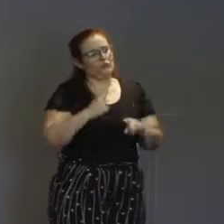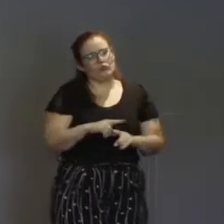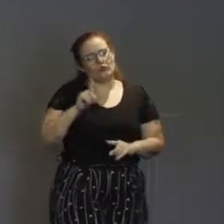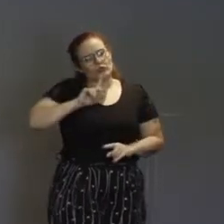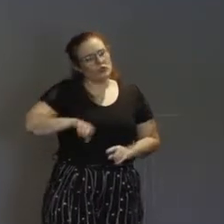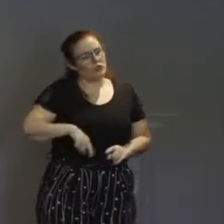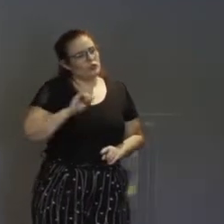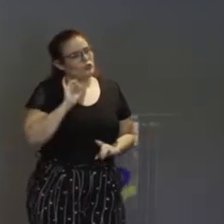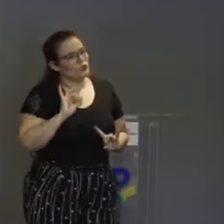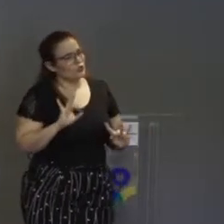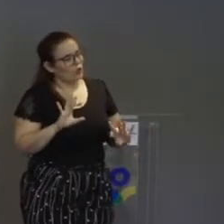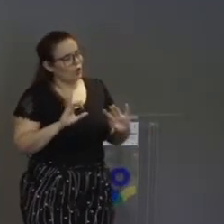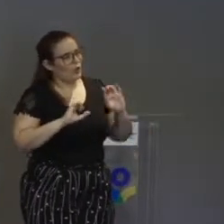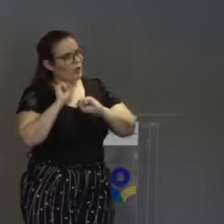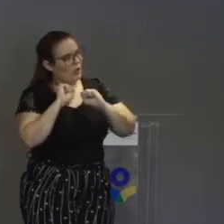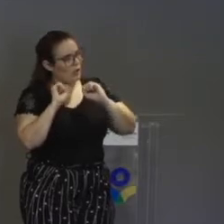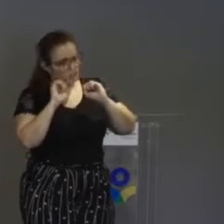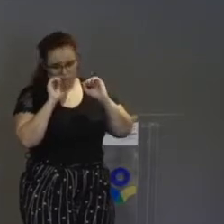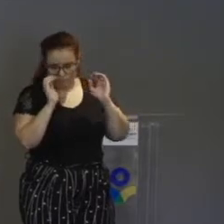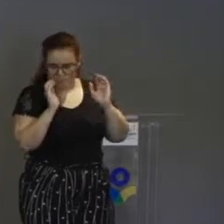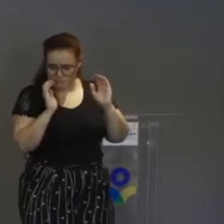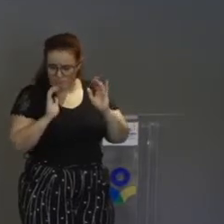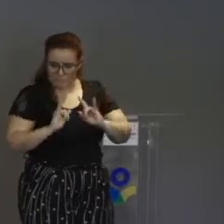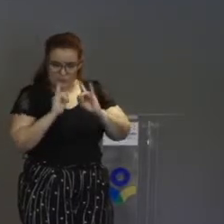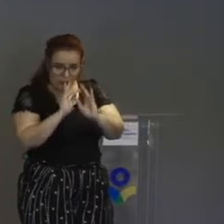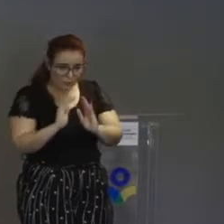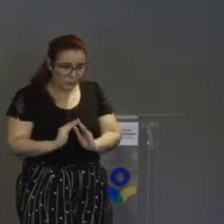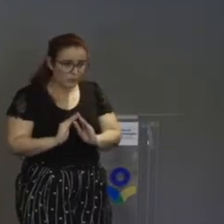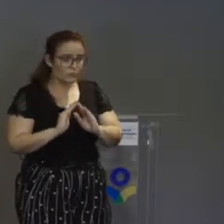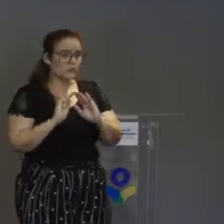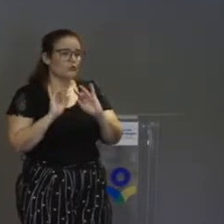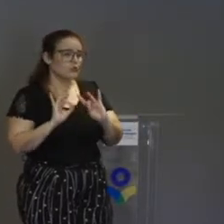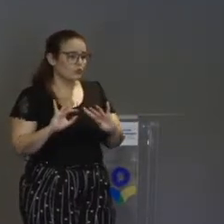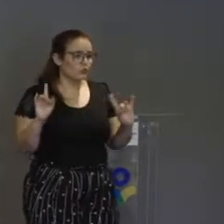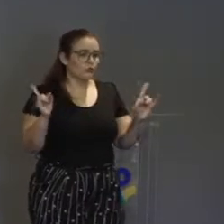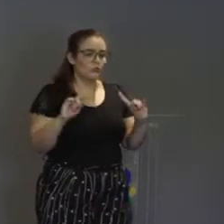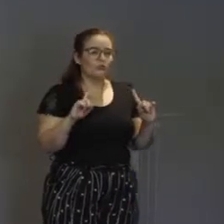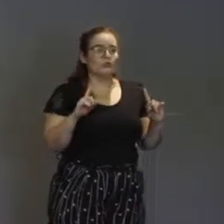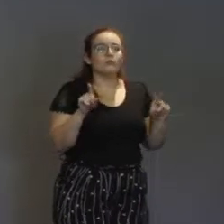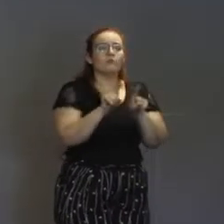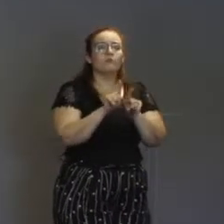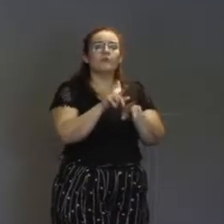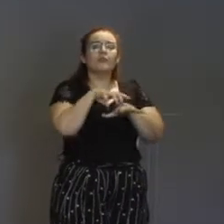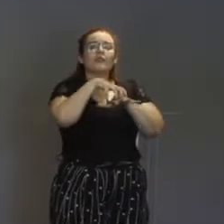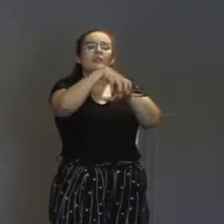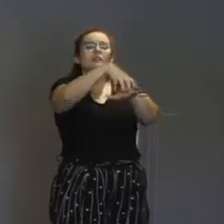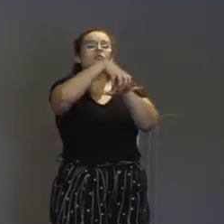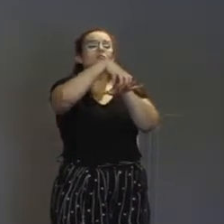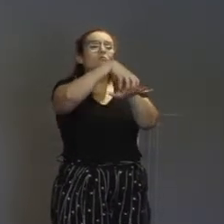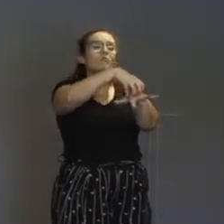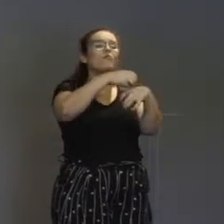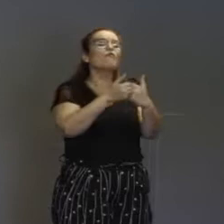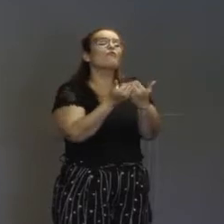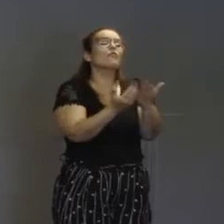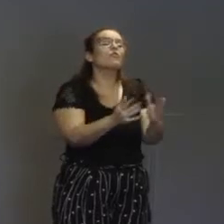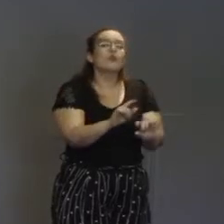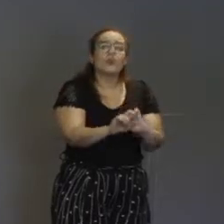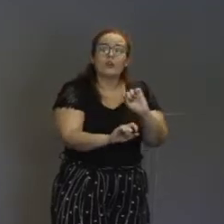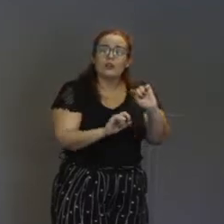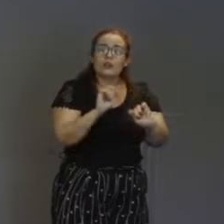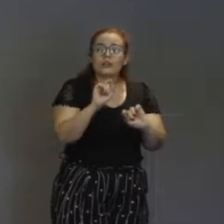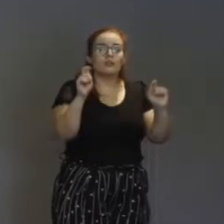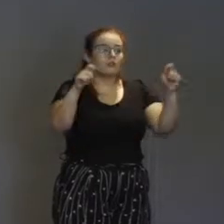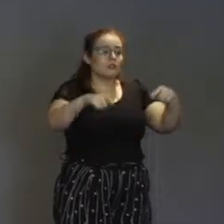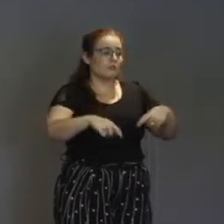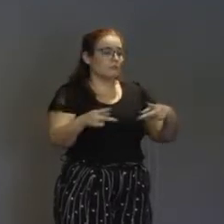Então, o que vai ter de oportunidade de trabalho, qual é a malha que vai ser oferecida em termos de transporte, o que a gente pode prever, inclusive, em